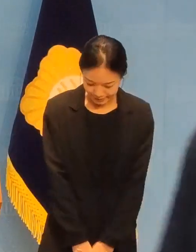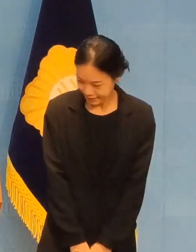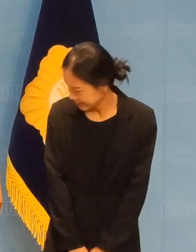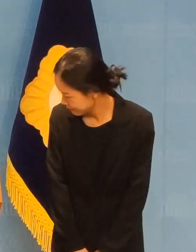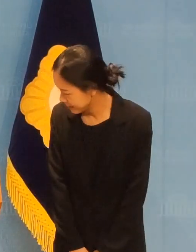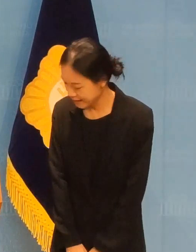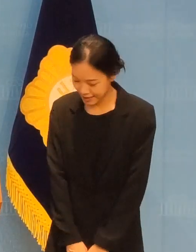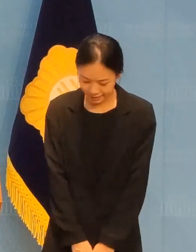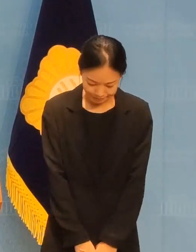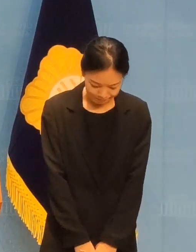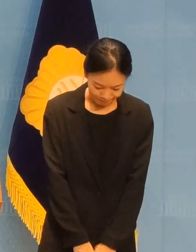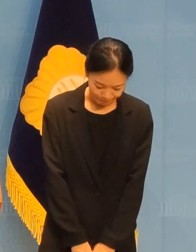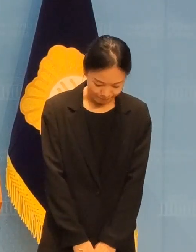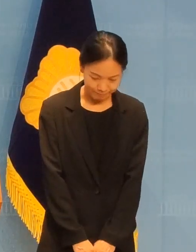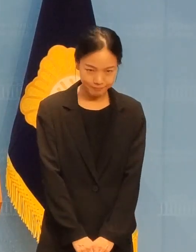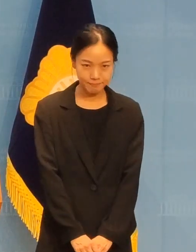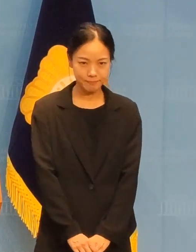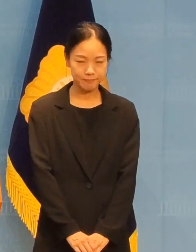안녕하십니까.